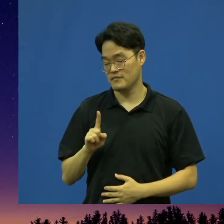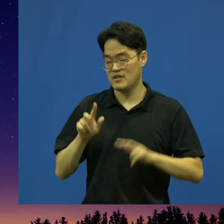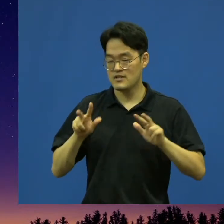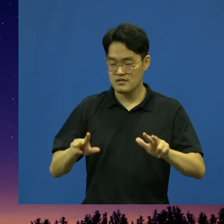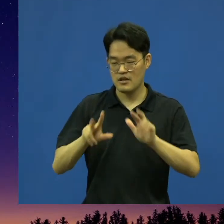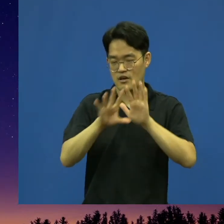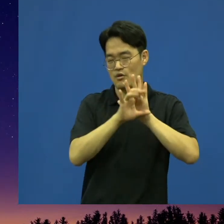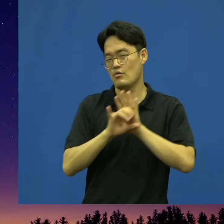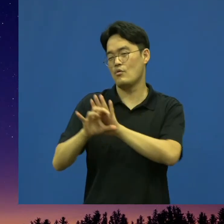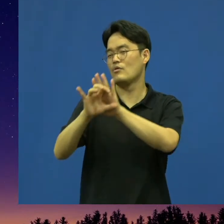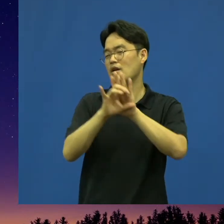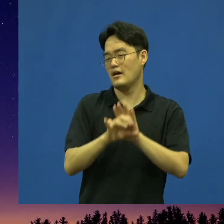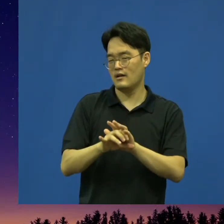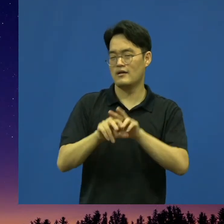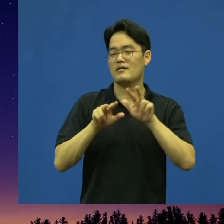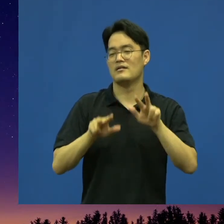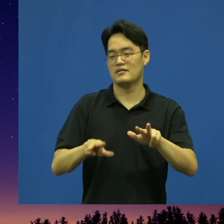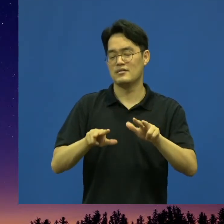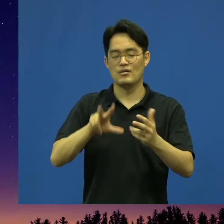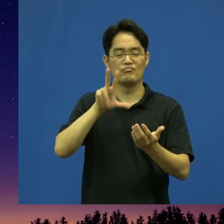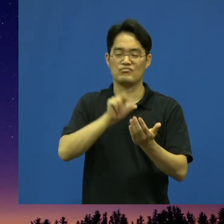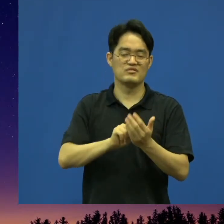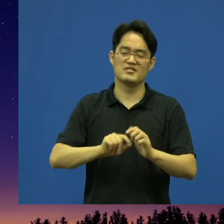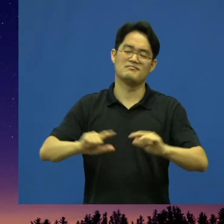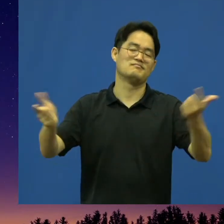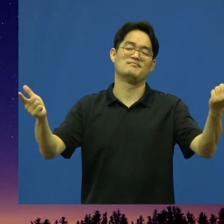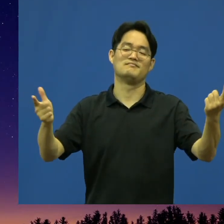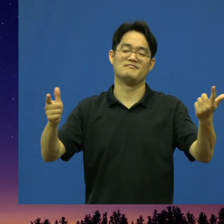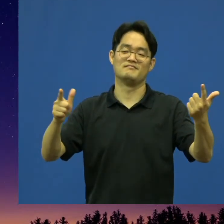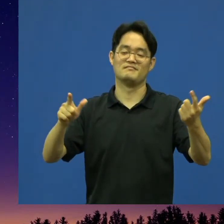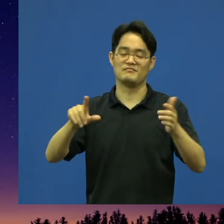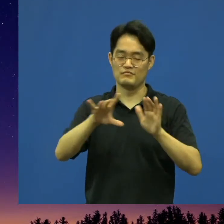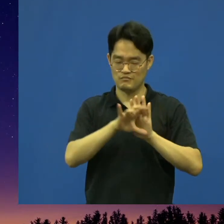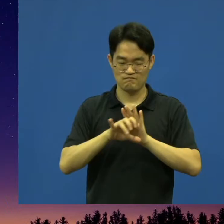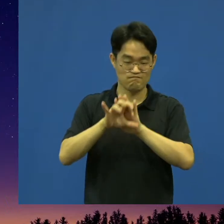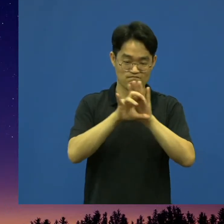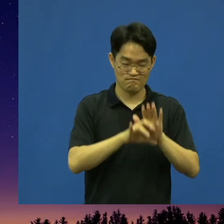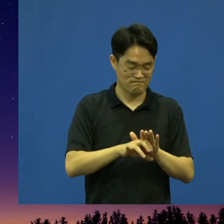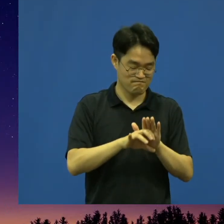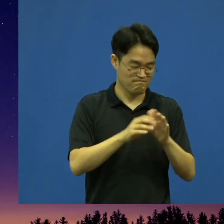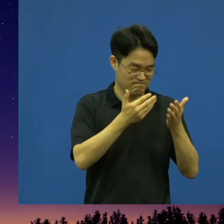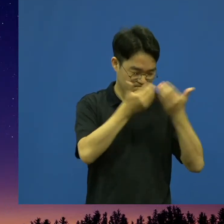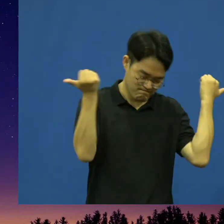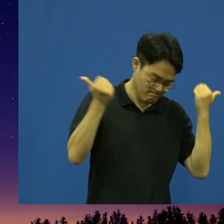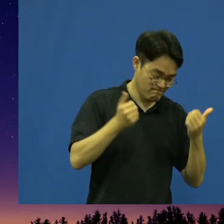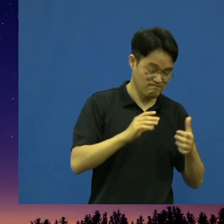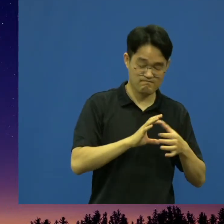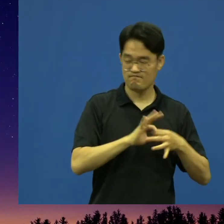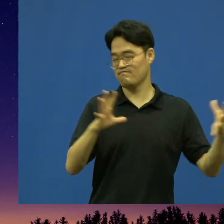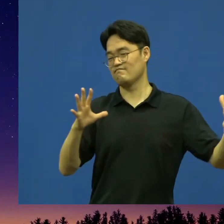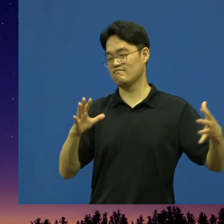코로나는 이미 극복되기 시작했다, 감히 그렇게 말할 수 있을 것 같아요.